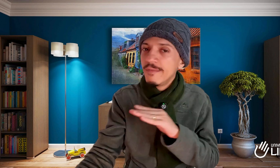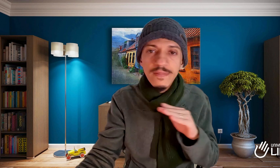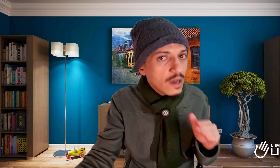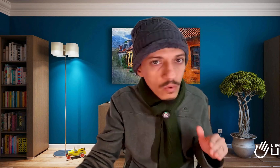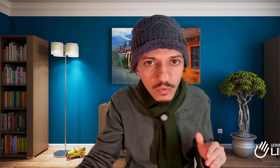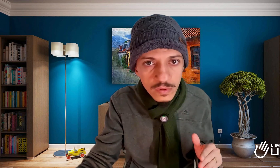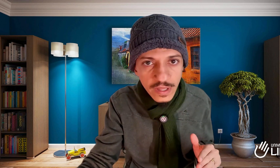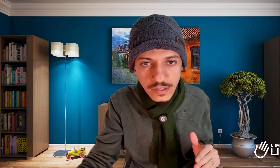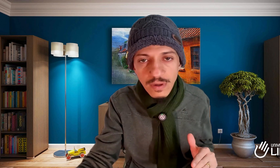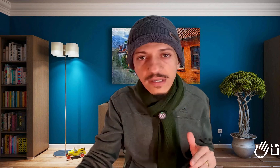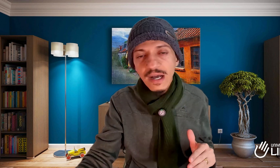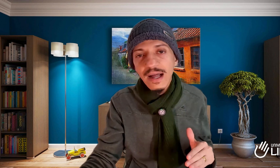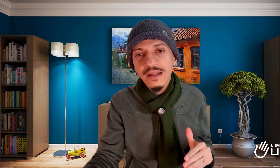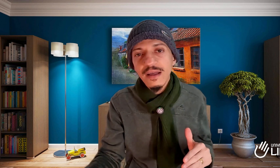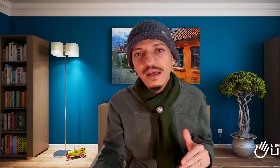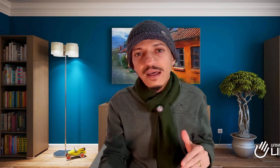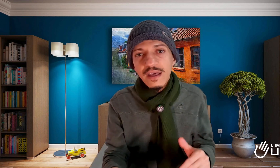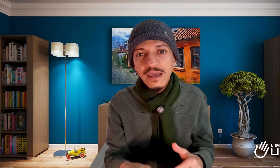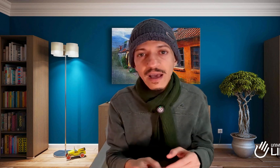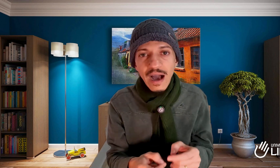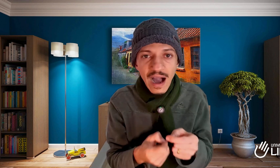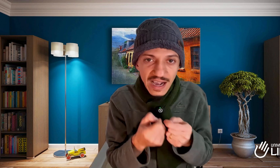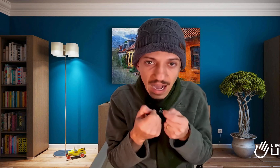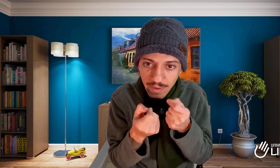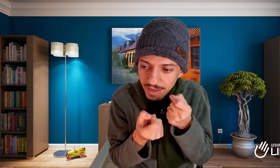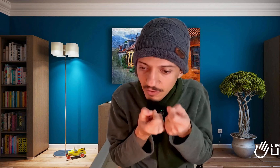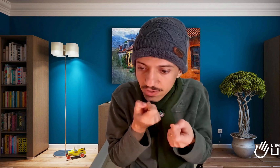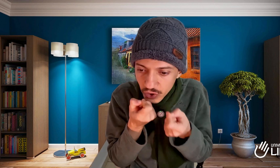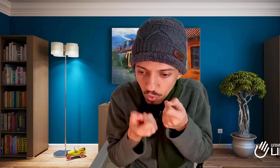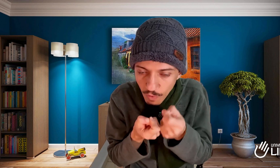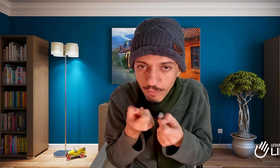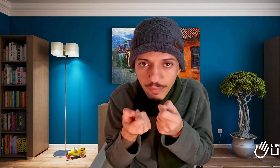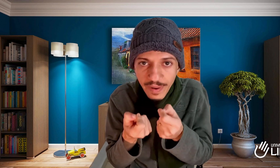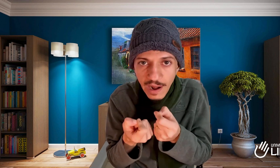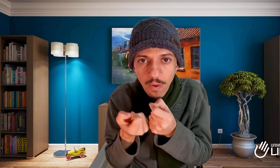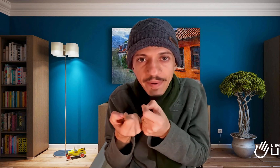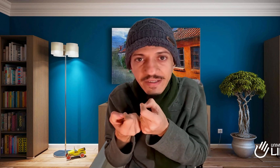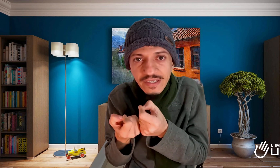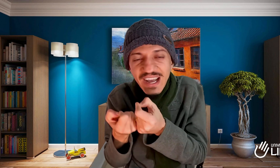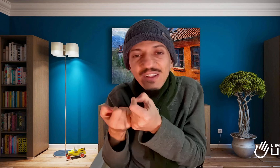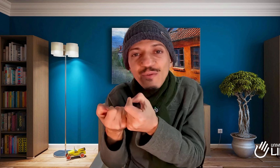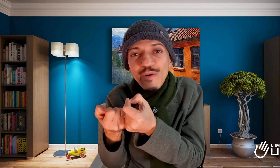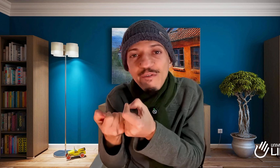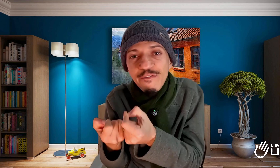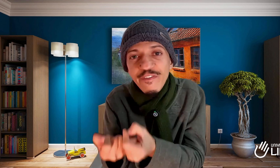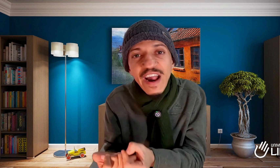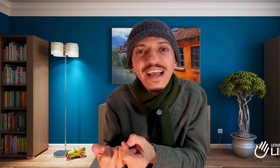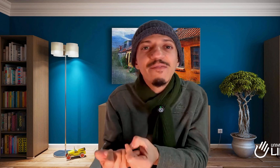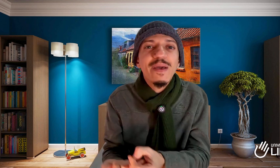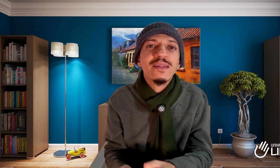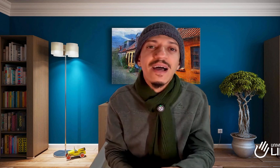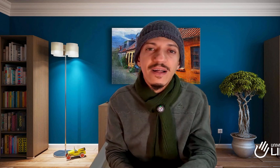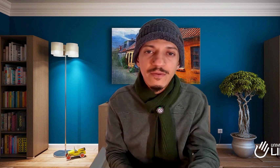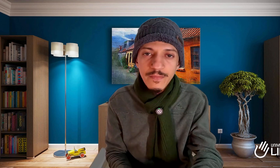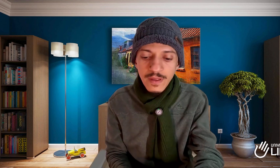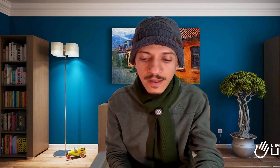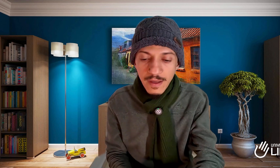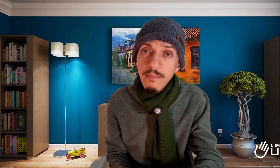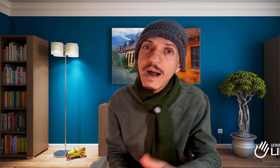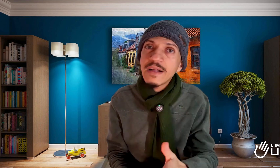não contextualizada e acaba indo de novo para o aprendizado fragmentado. Madison, mas